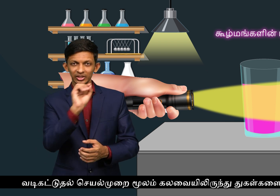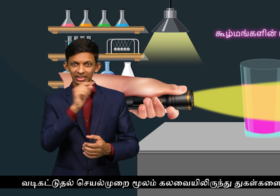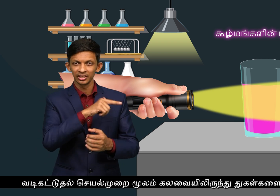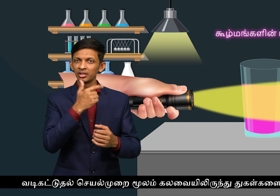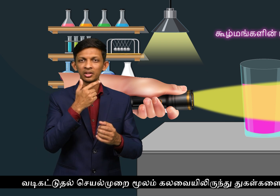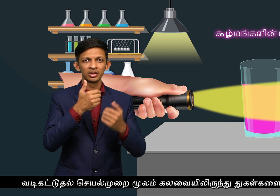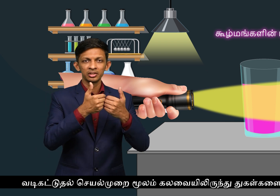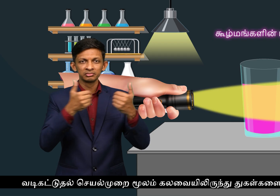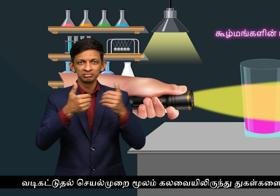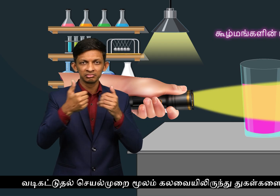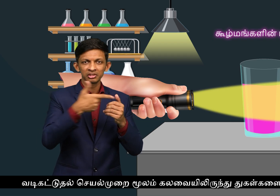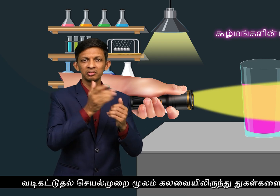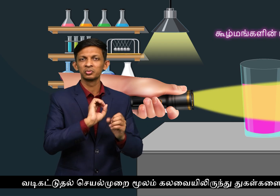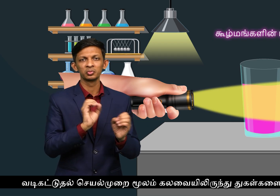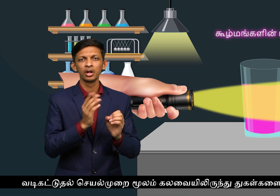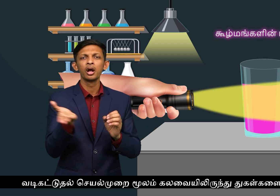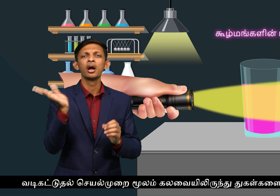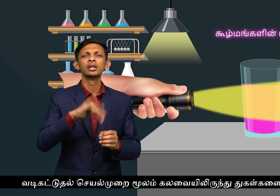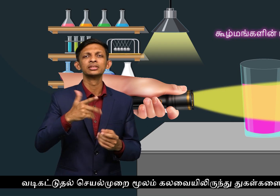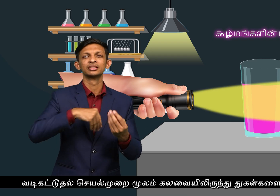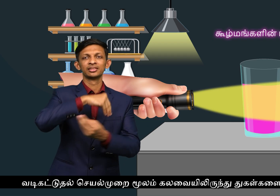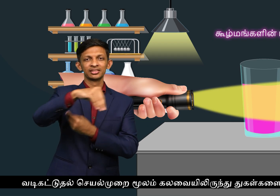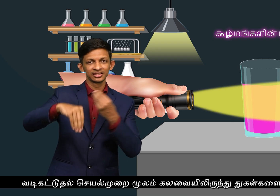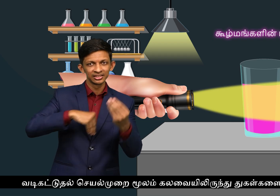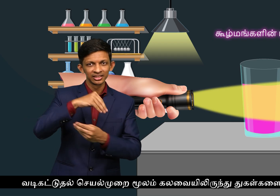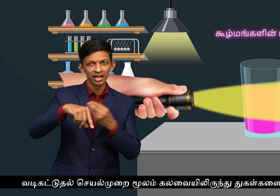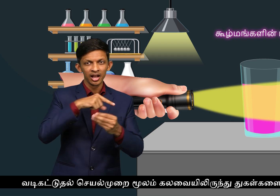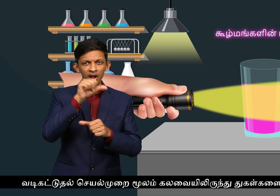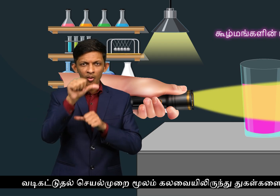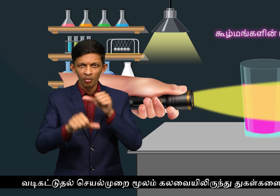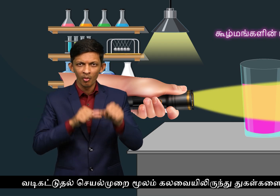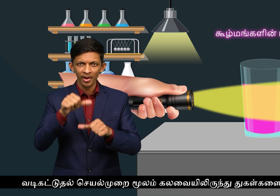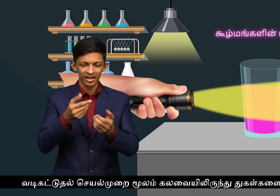வடிகட்டுதல் செயல்முறை மூலம் கலவையிலிருந்து துகள்களை பிரிக்க முடியாது.